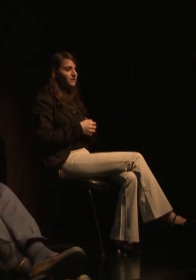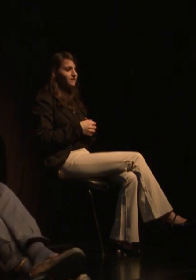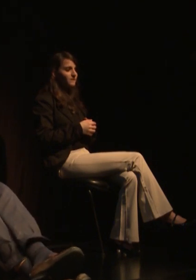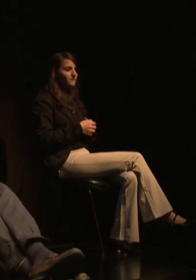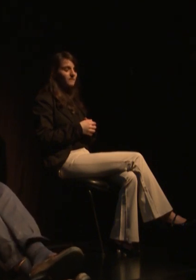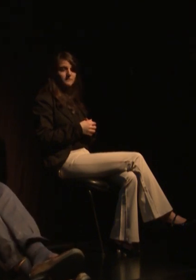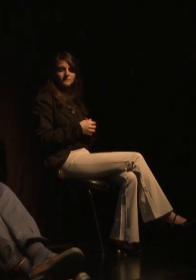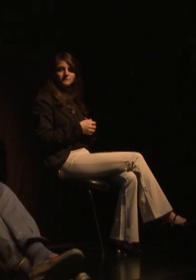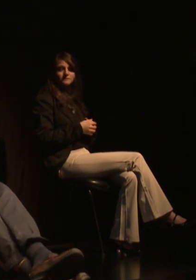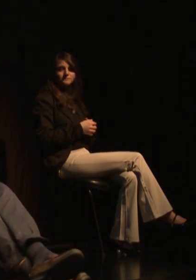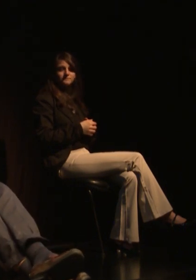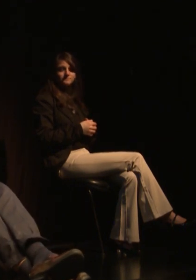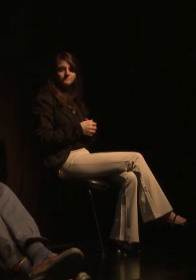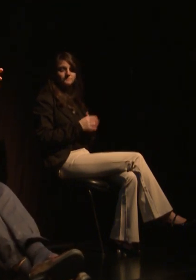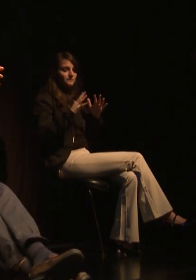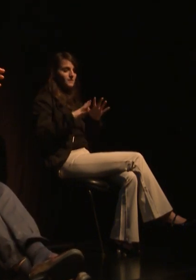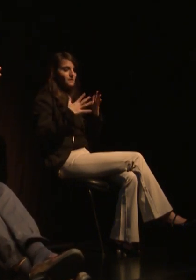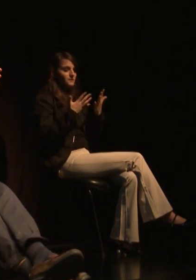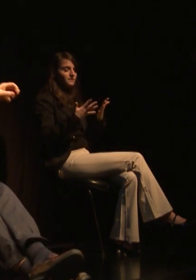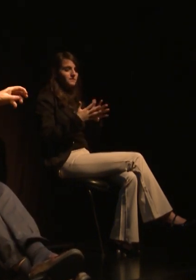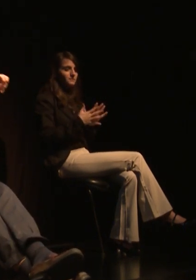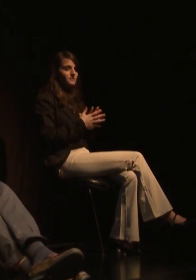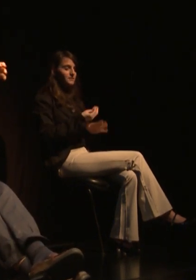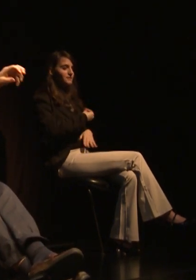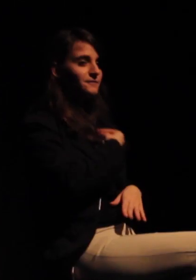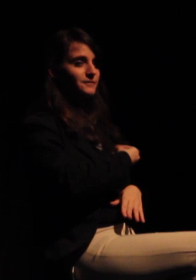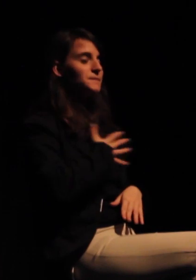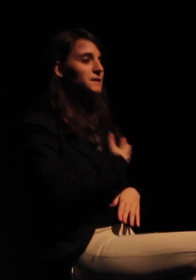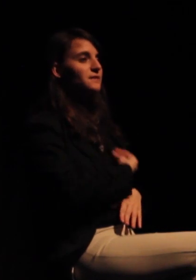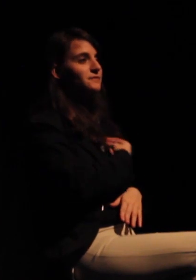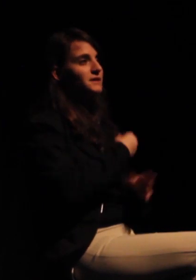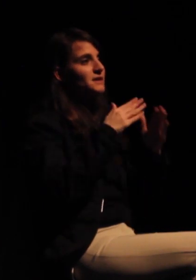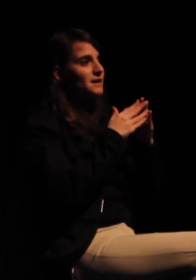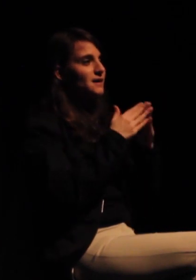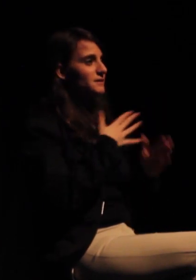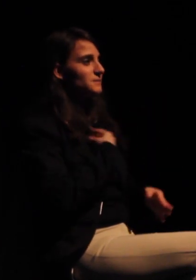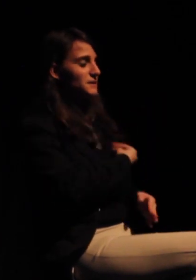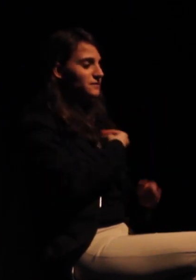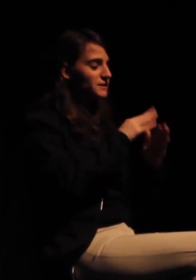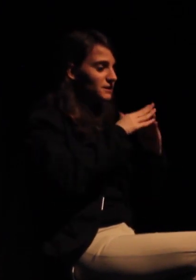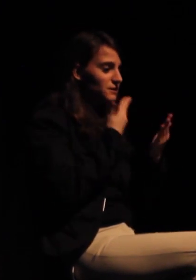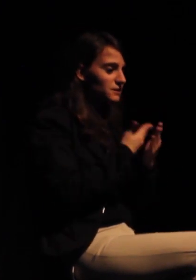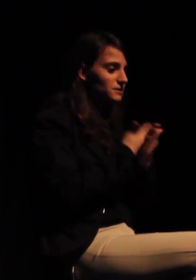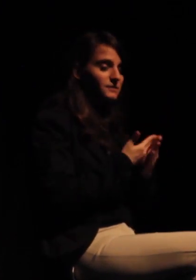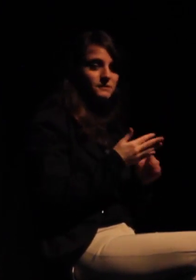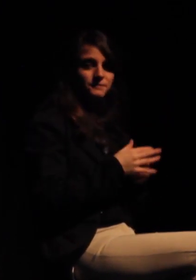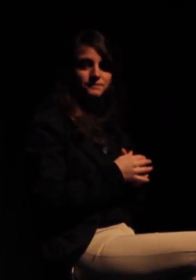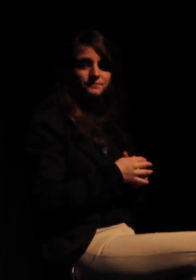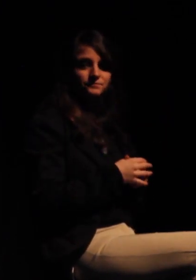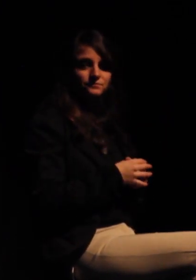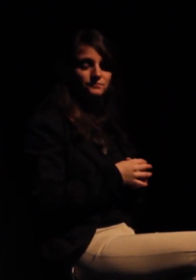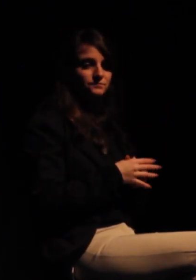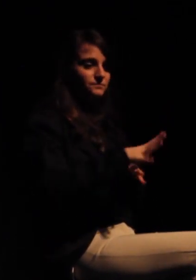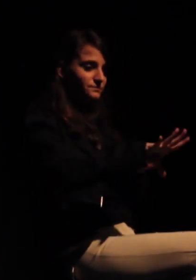Guarnieri. Então essas coisas assim, a minha vida em casa, a minha vida na escola, essas coisas, isso foi